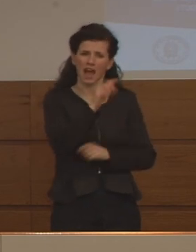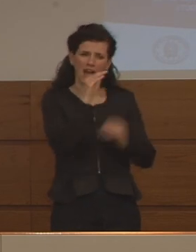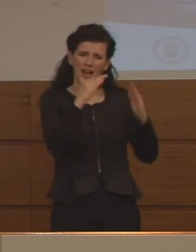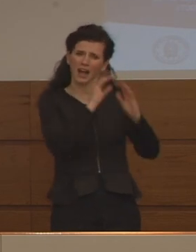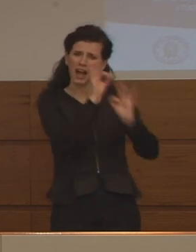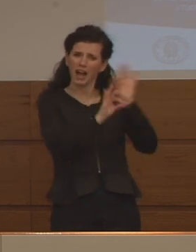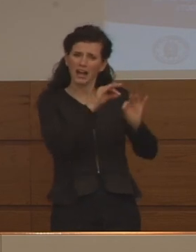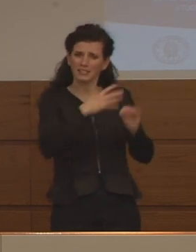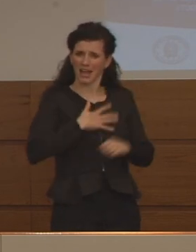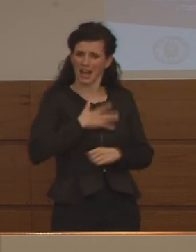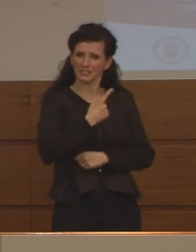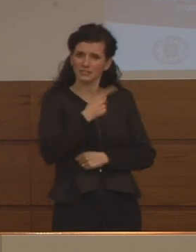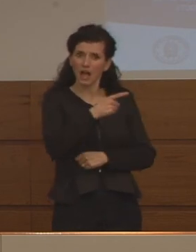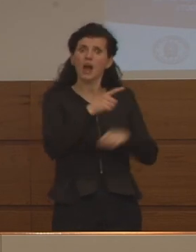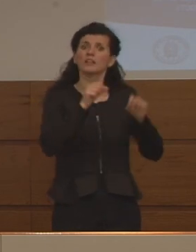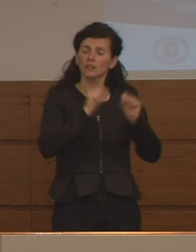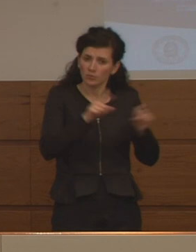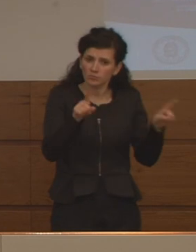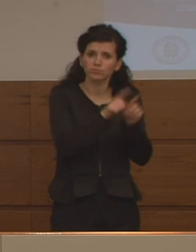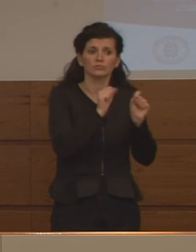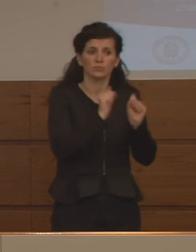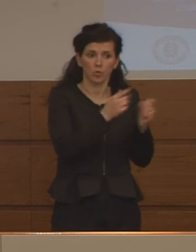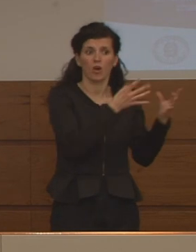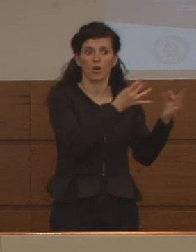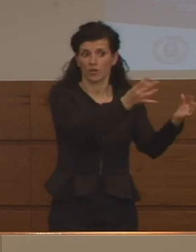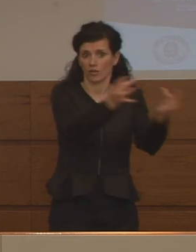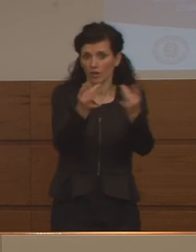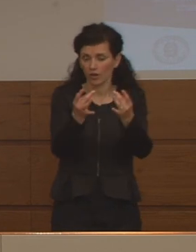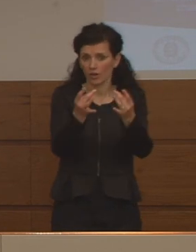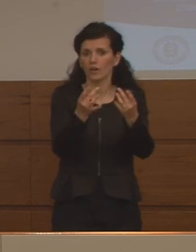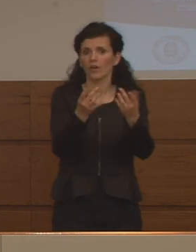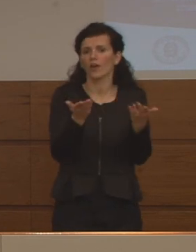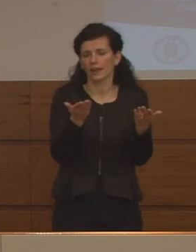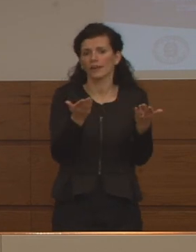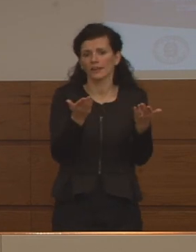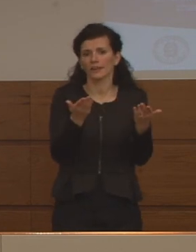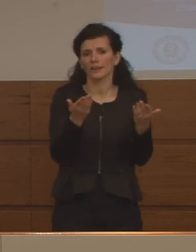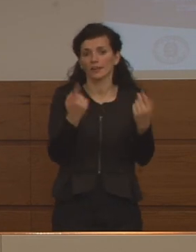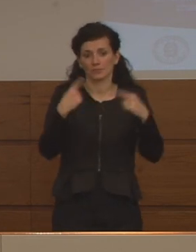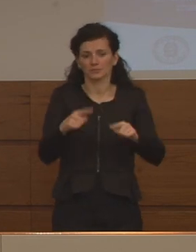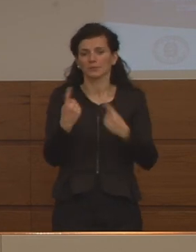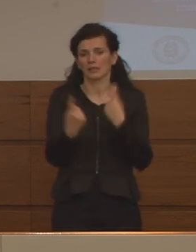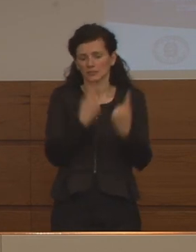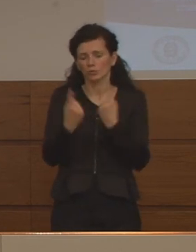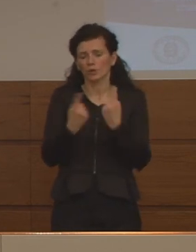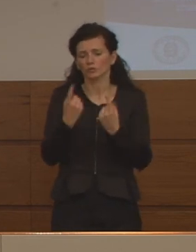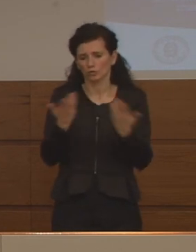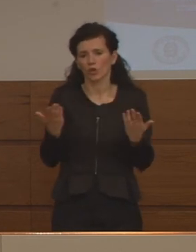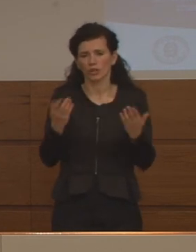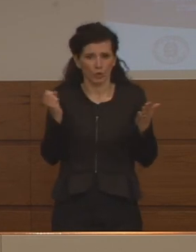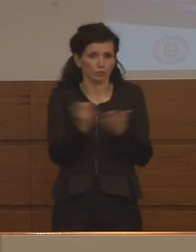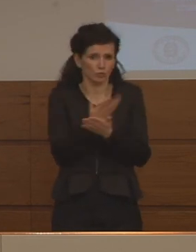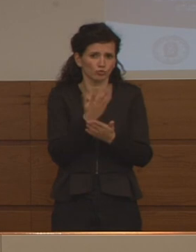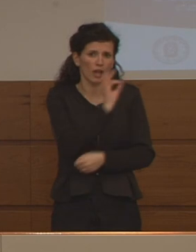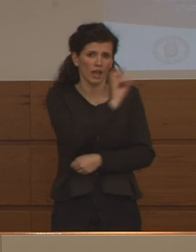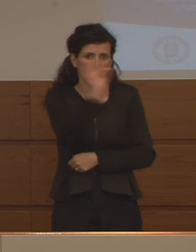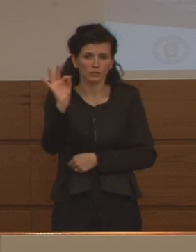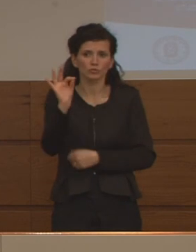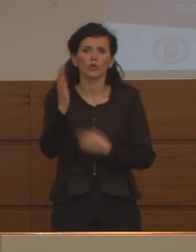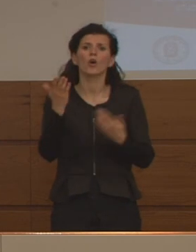situazioni come queste evidentemente rendono ancora ragione del numero